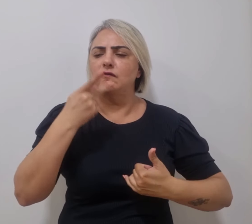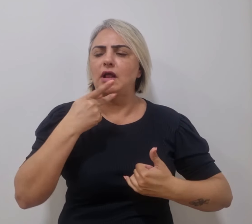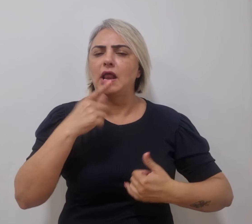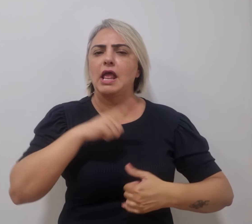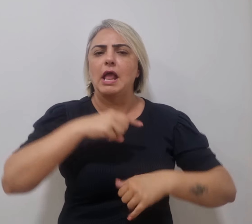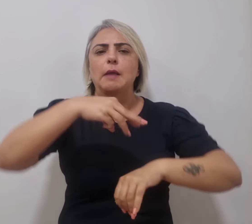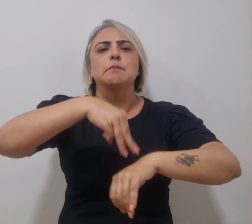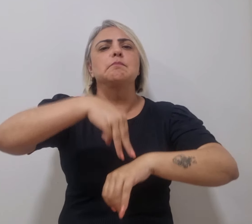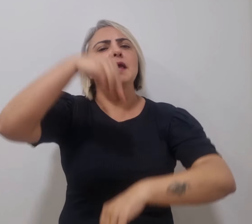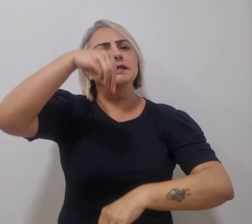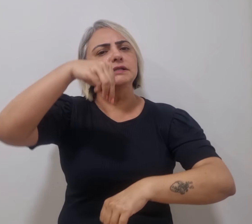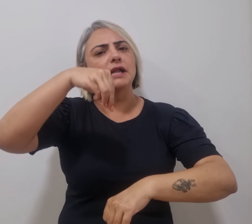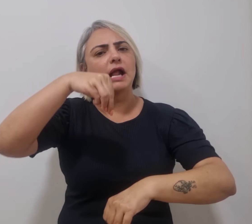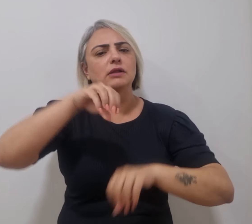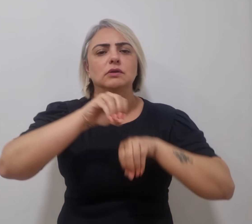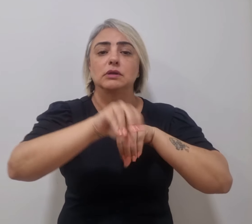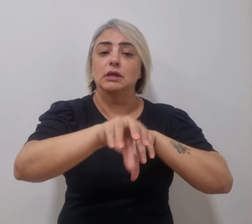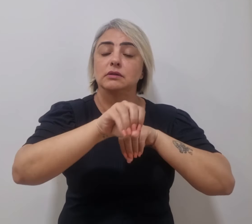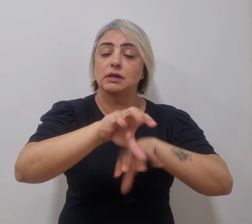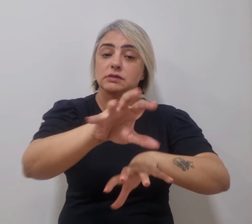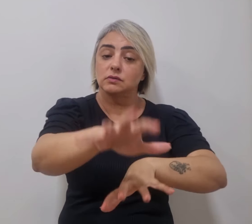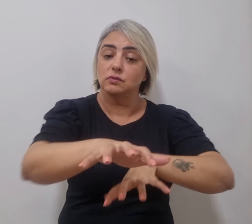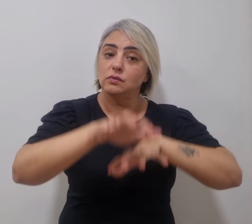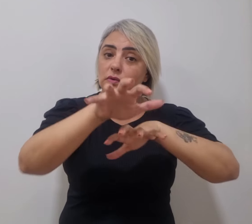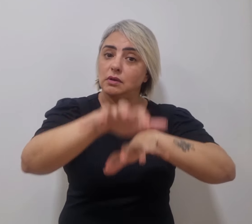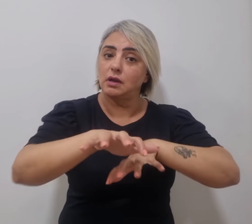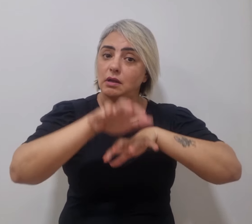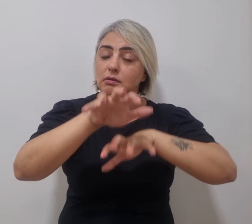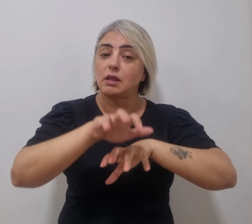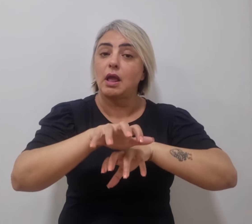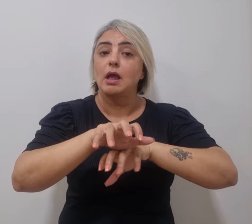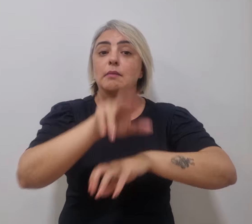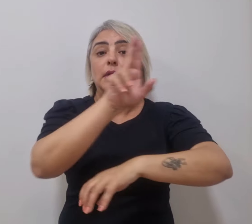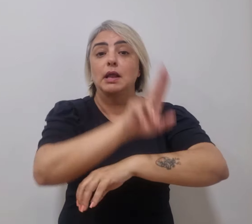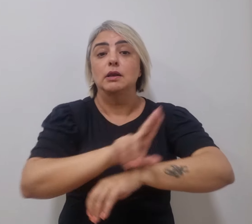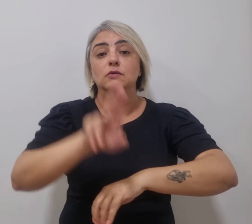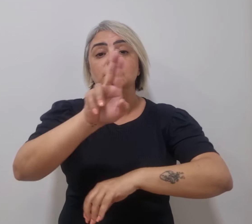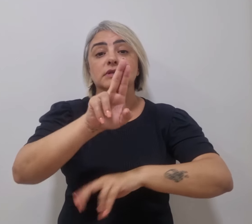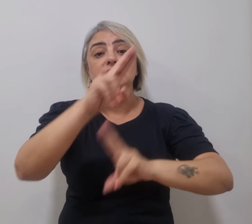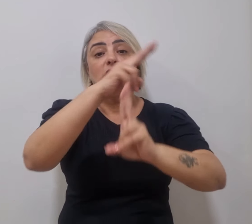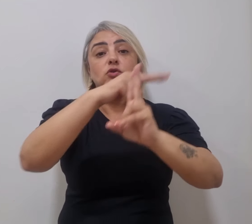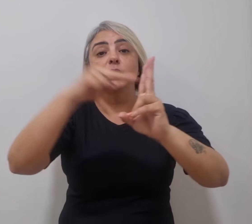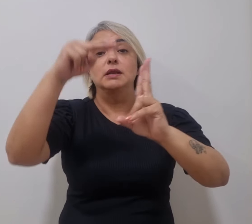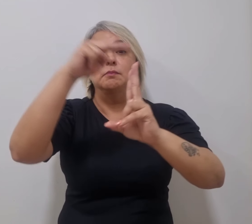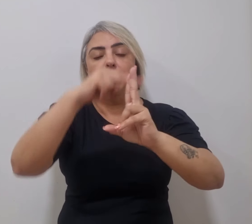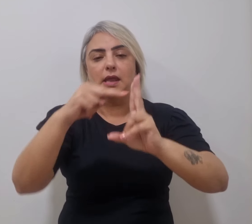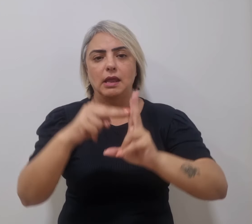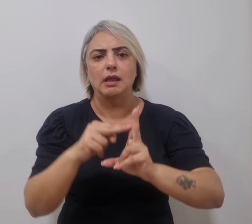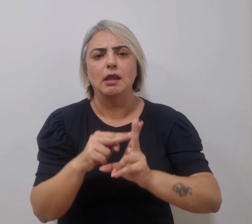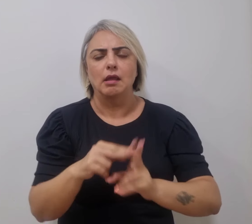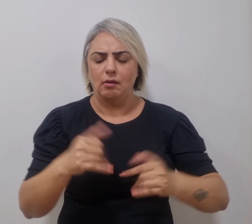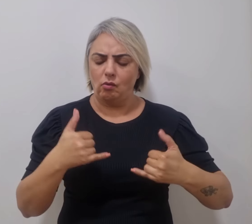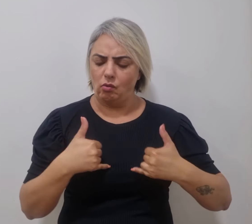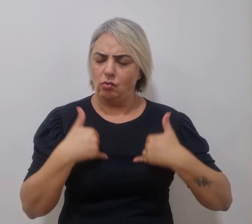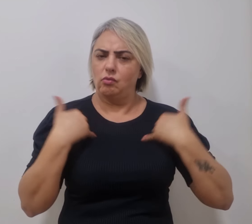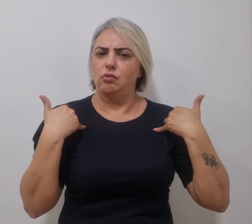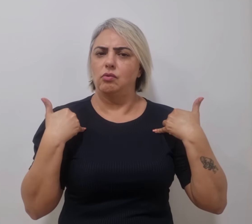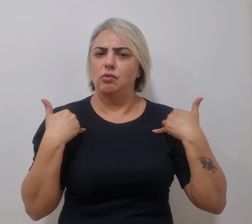mestrado em educação do campo pela Universidade de Brasília. O mesmo orgulho que brota